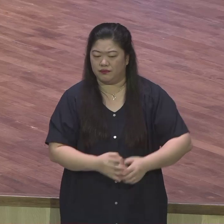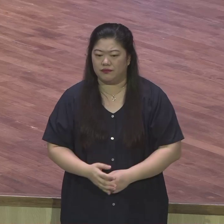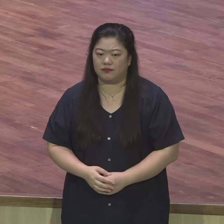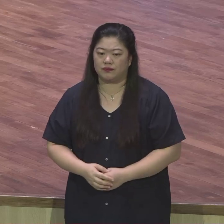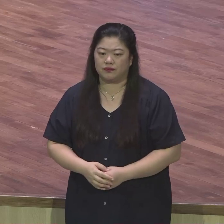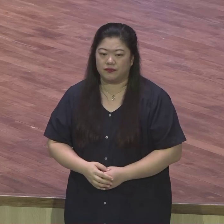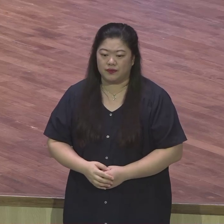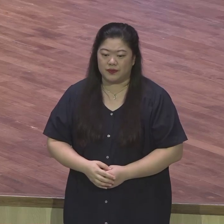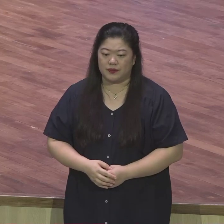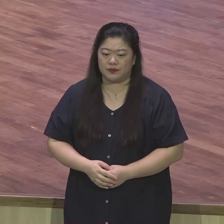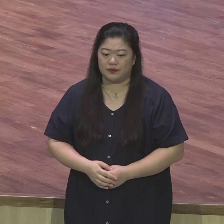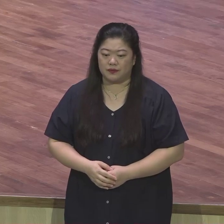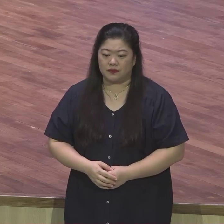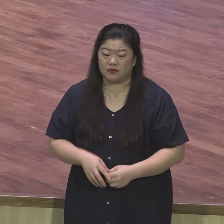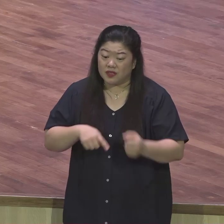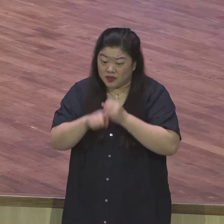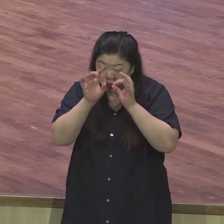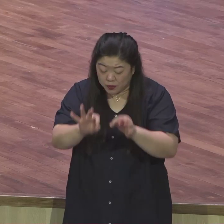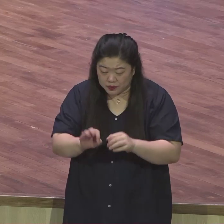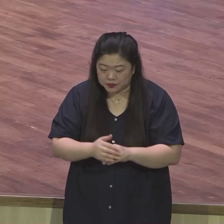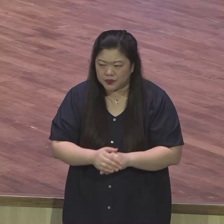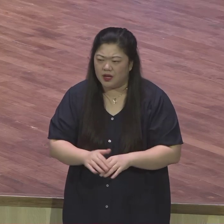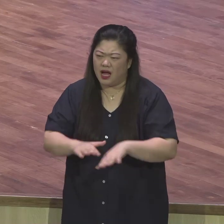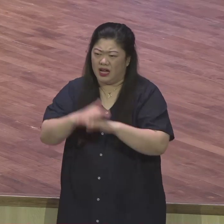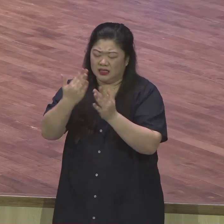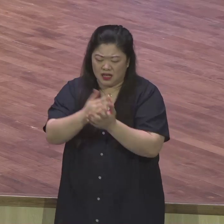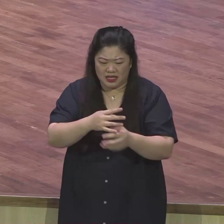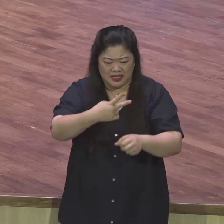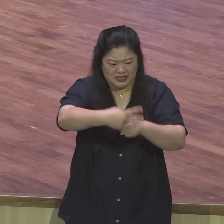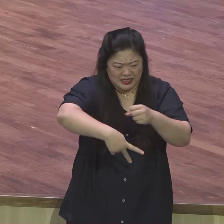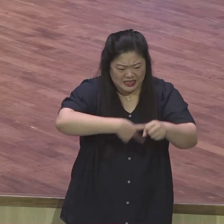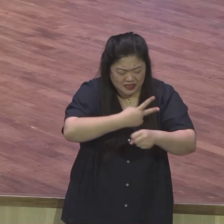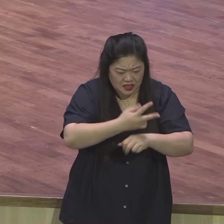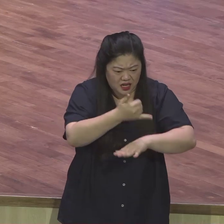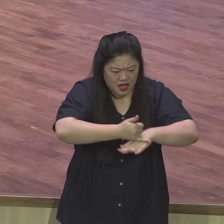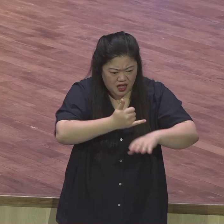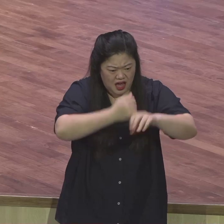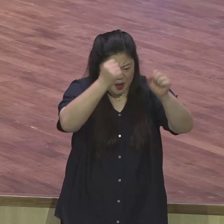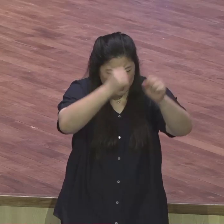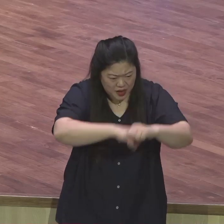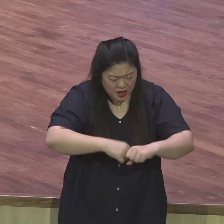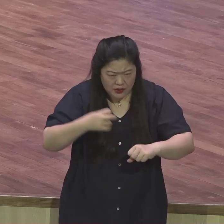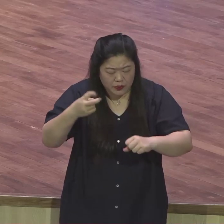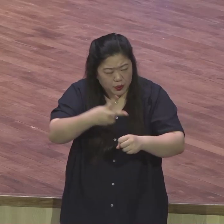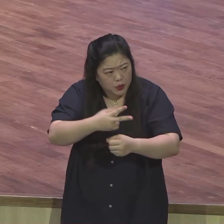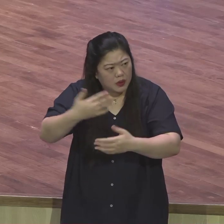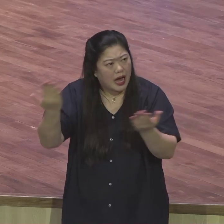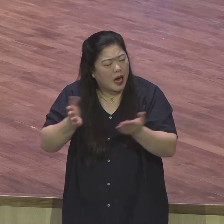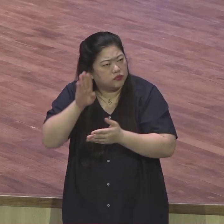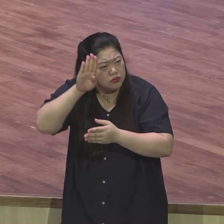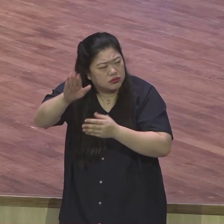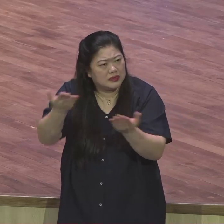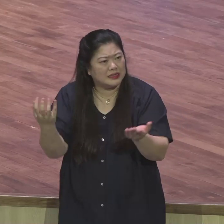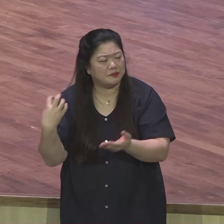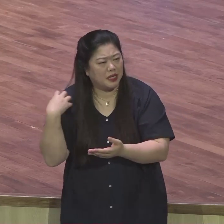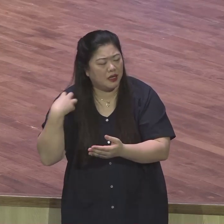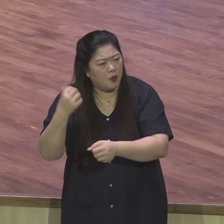속에는 하나님의 큰 구원 계획이 있다. 그래서 여러분이 무슨